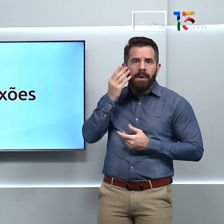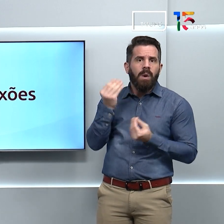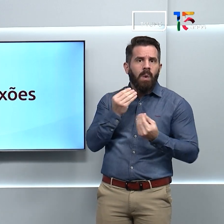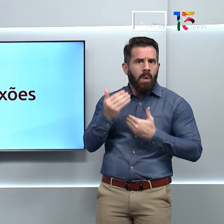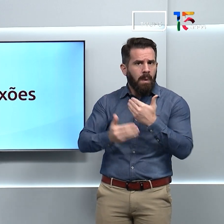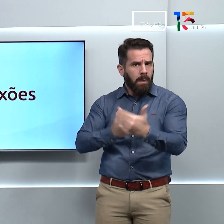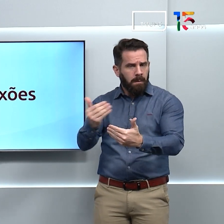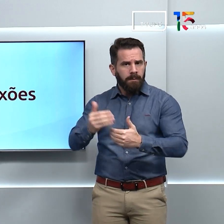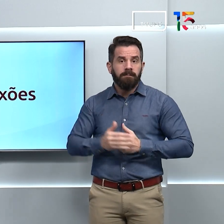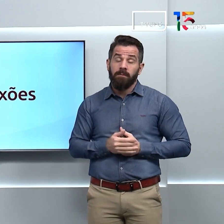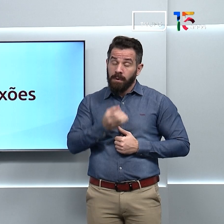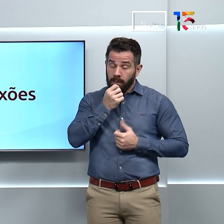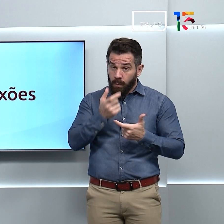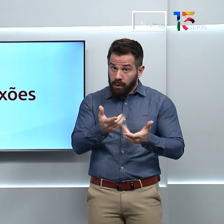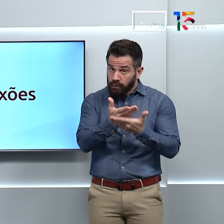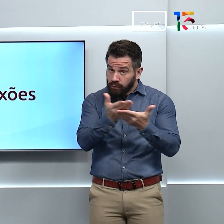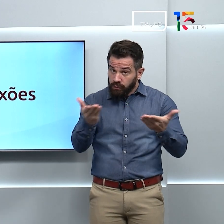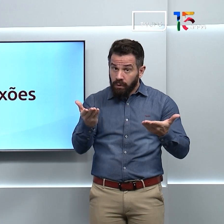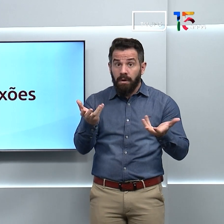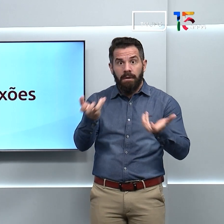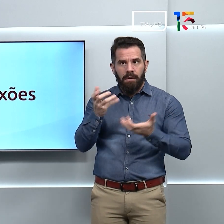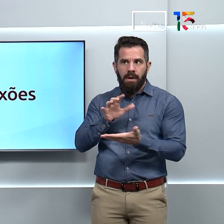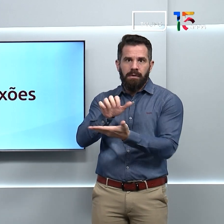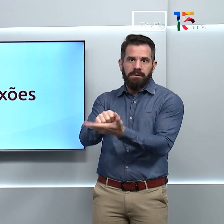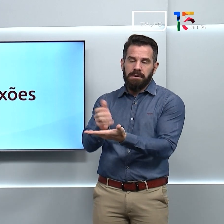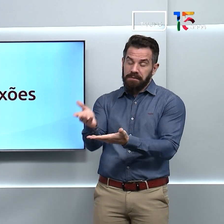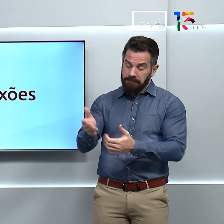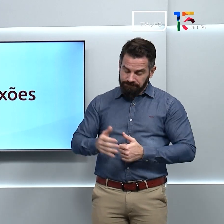goias.gov.br/AGEHAB. E boa sorte para você que for se inscrever.